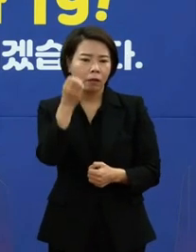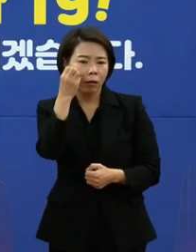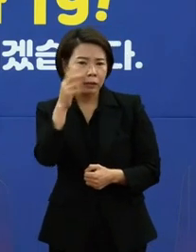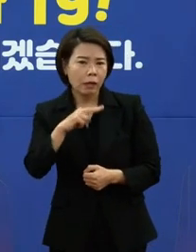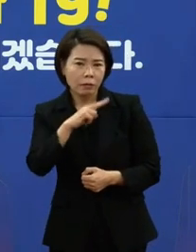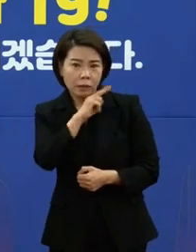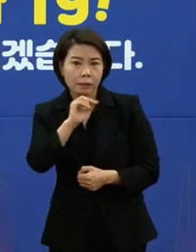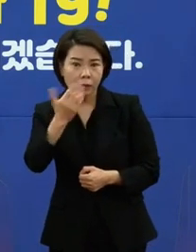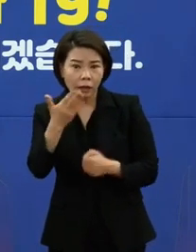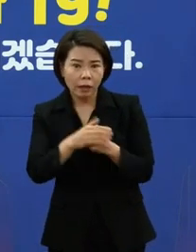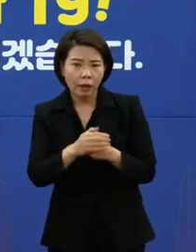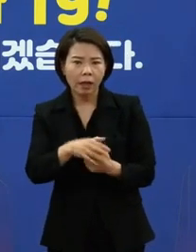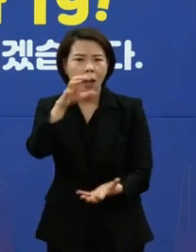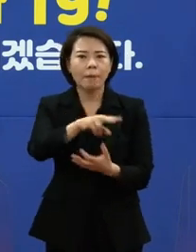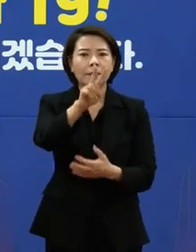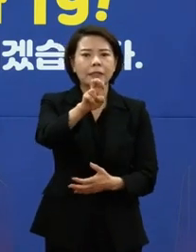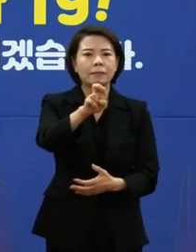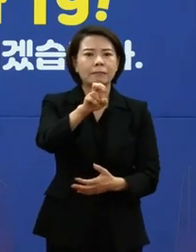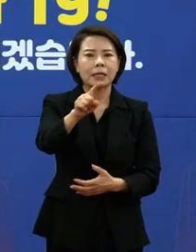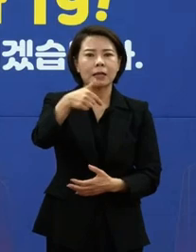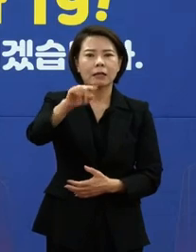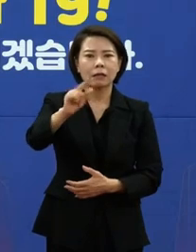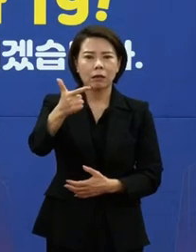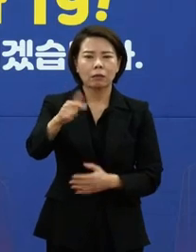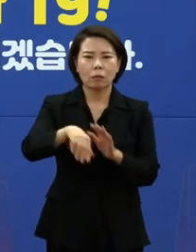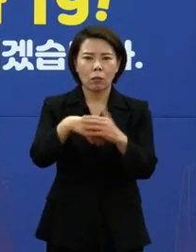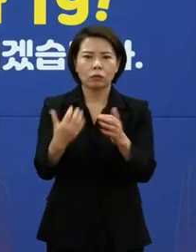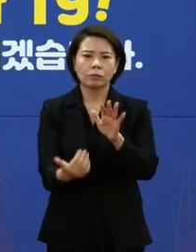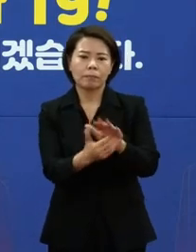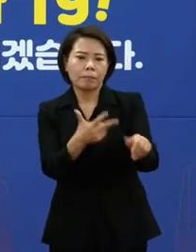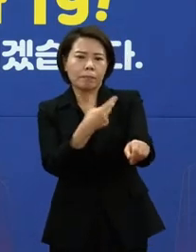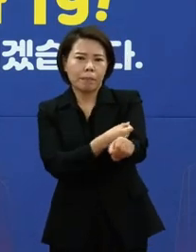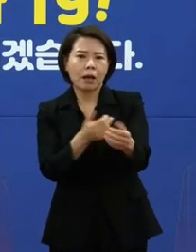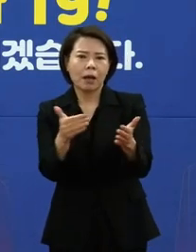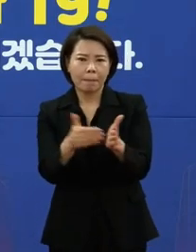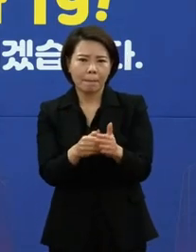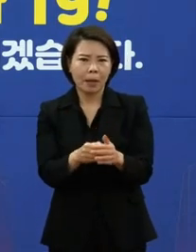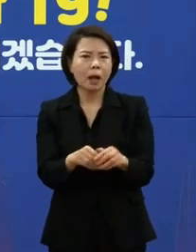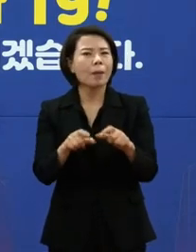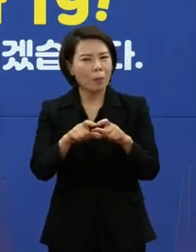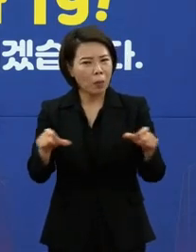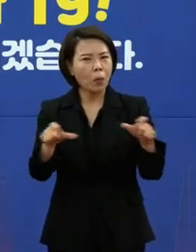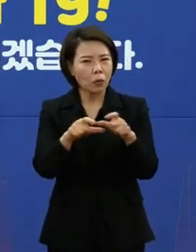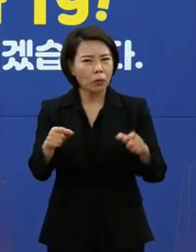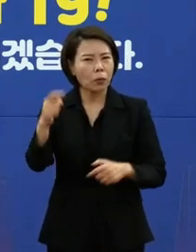사례는 총 22건으로 모두 예방접종 후 흔하게 나타날 수 있는